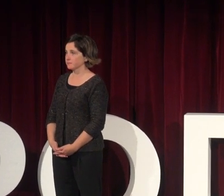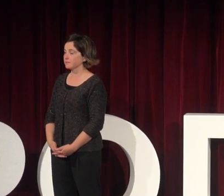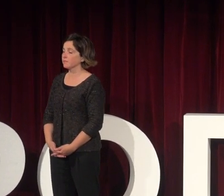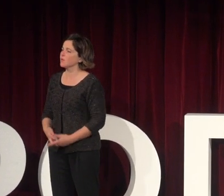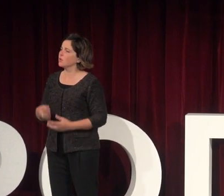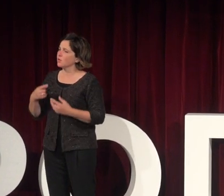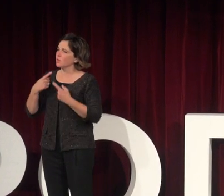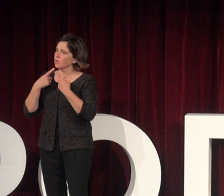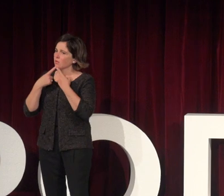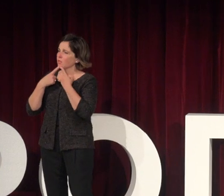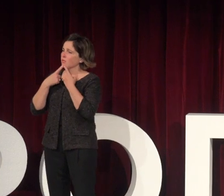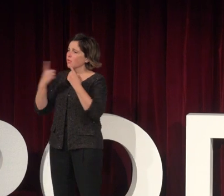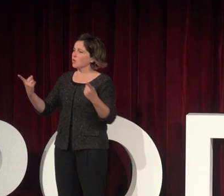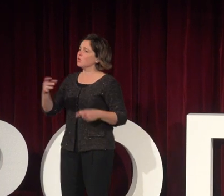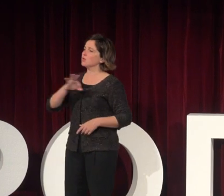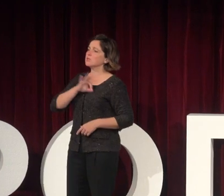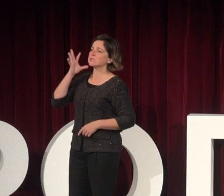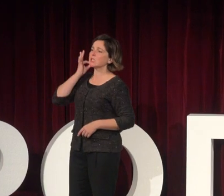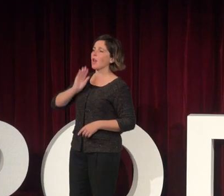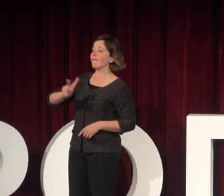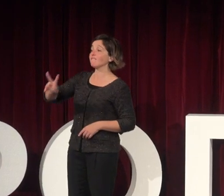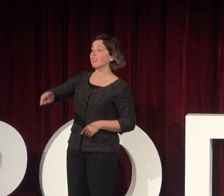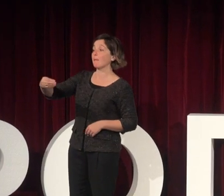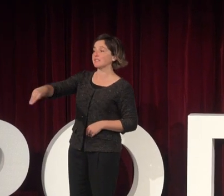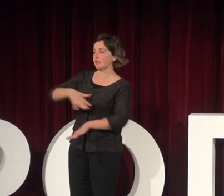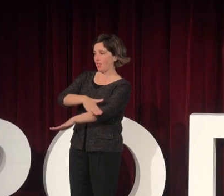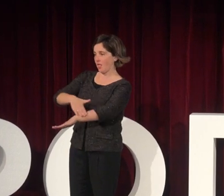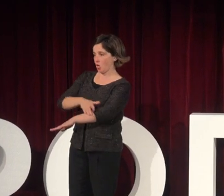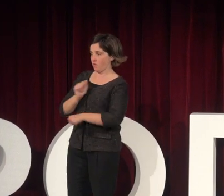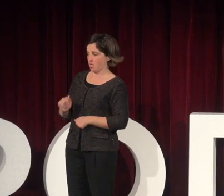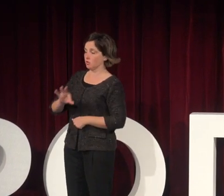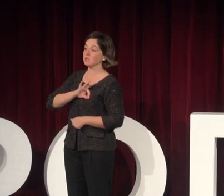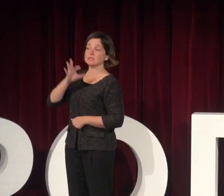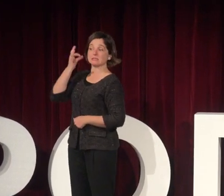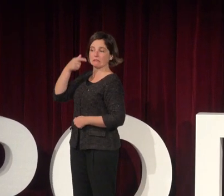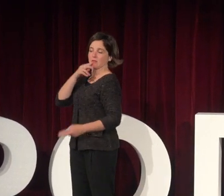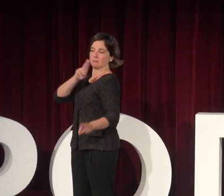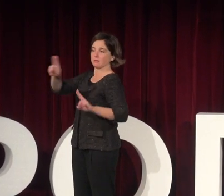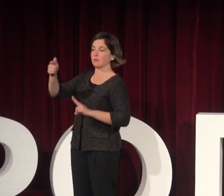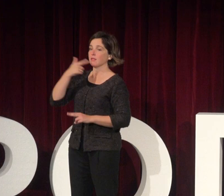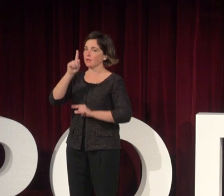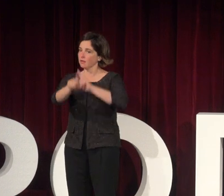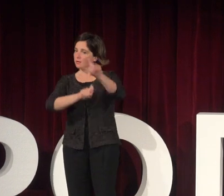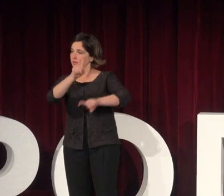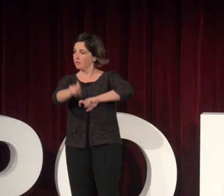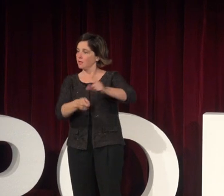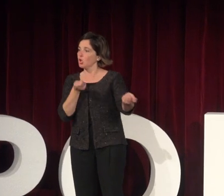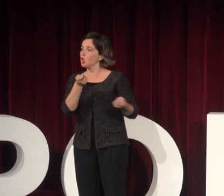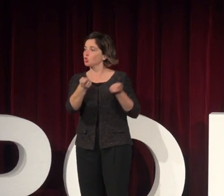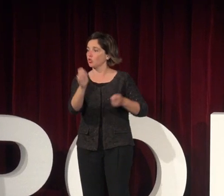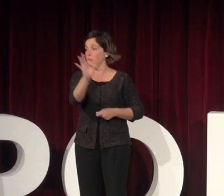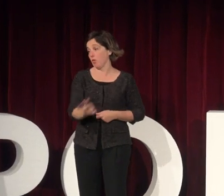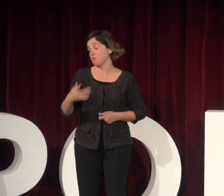Decía la señora vicepresidenta del gobierno el otro día, en las preguntas de control al gobierno que se convierten en sesiones de control